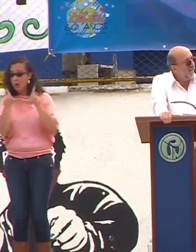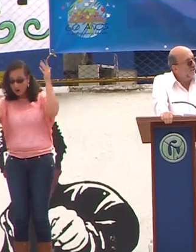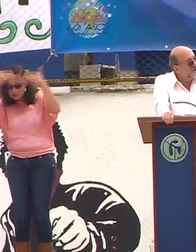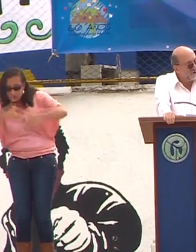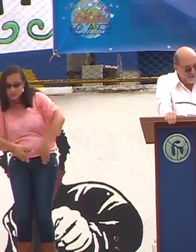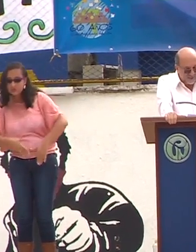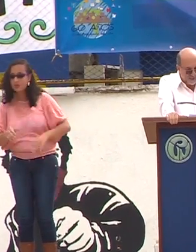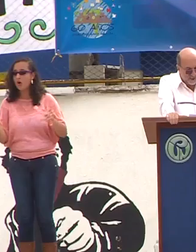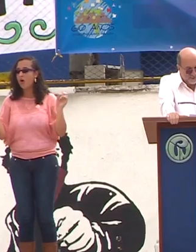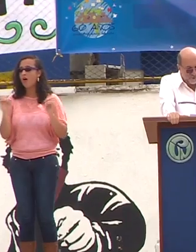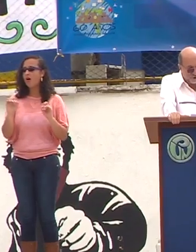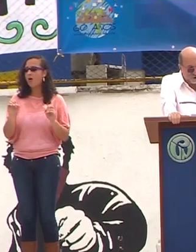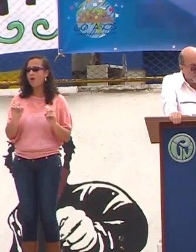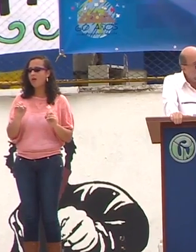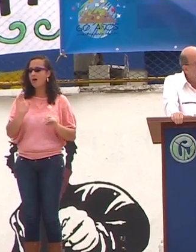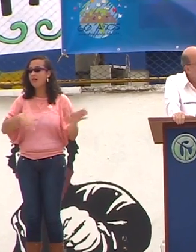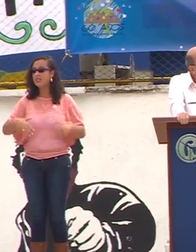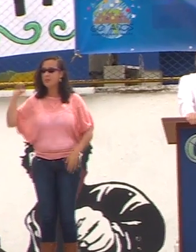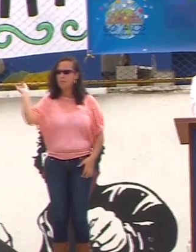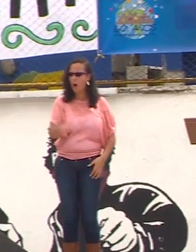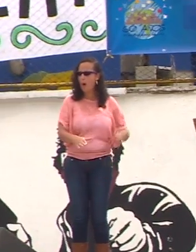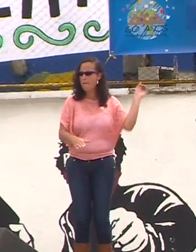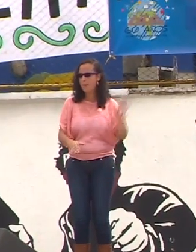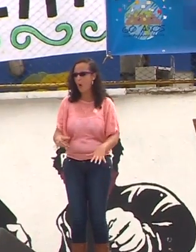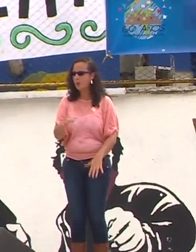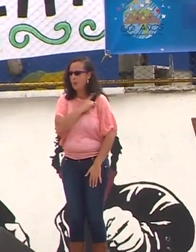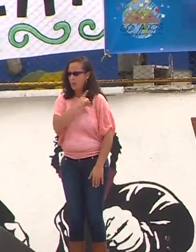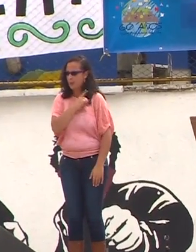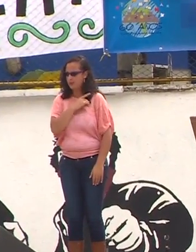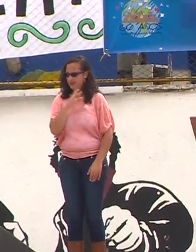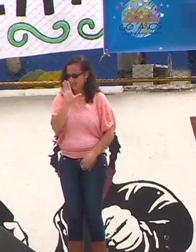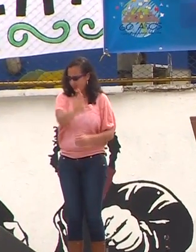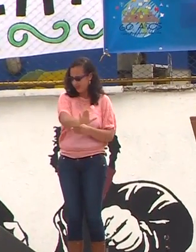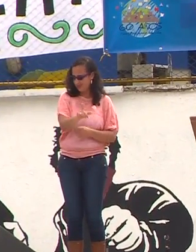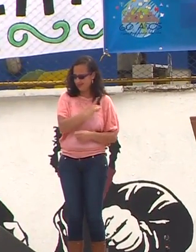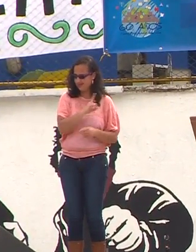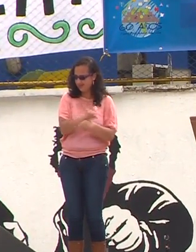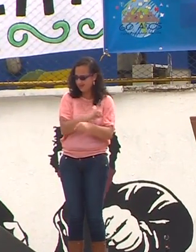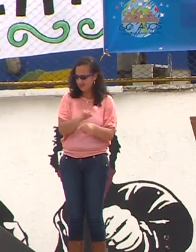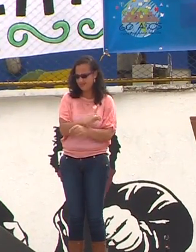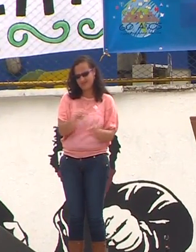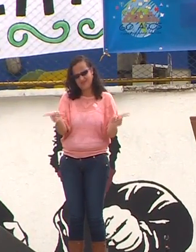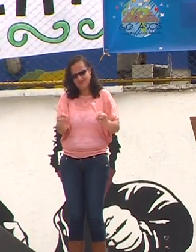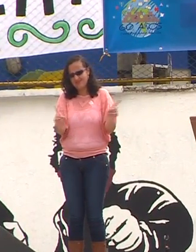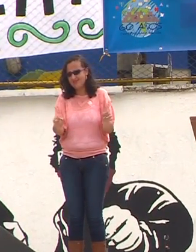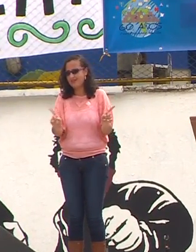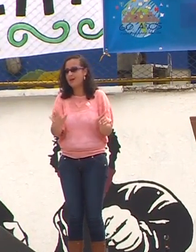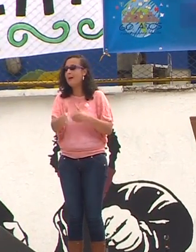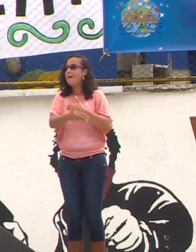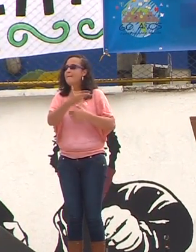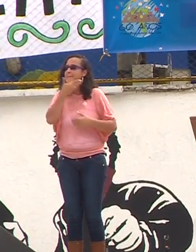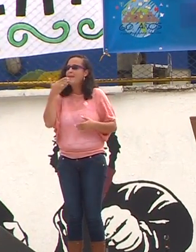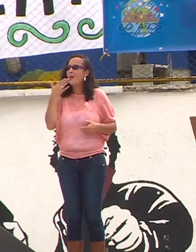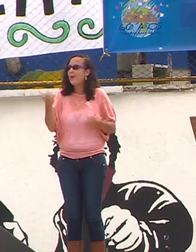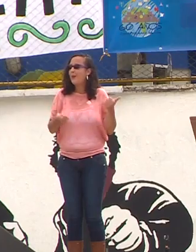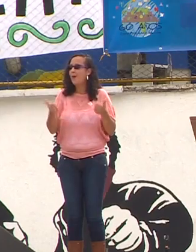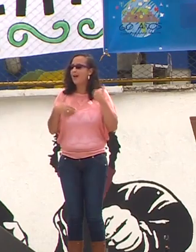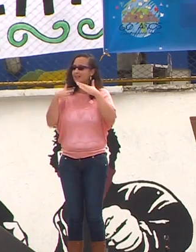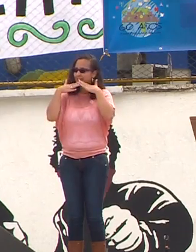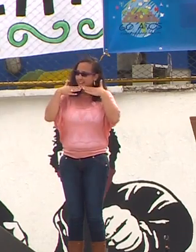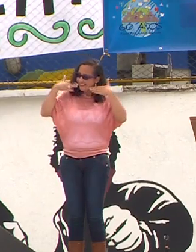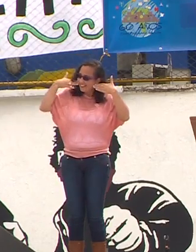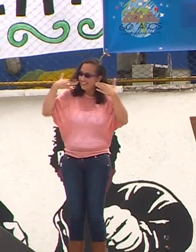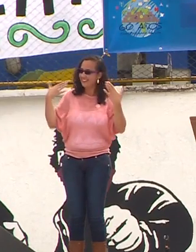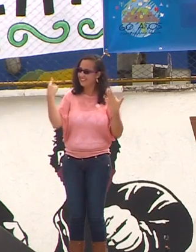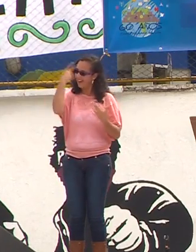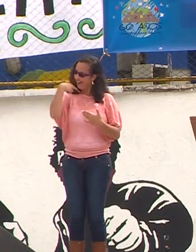el silencio ni en las explosiones, sino en gestos vinculantes, en la sonrisa, el